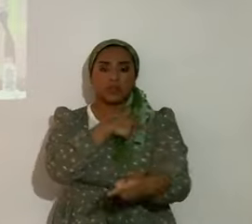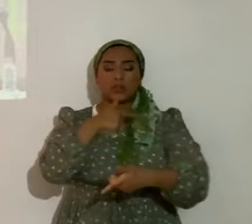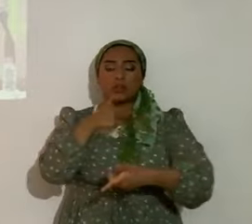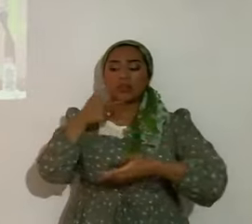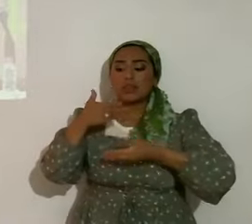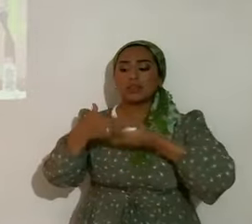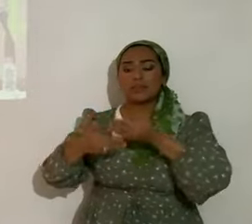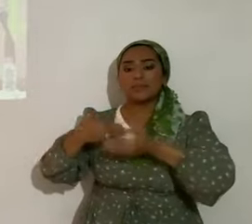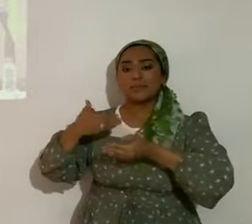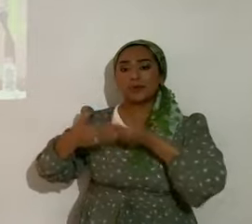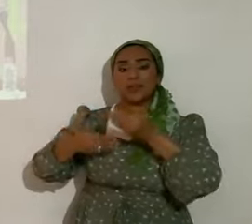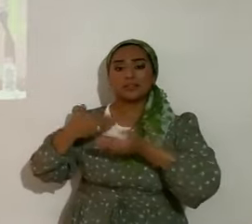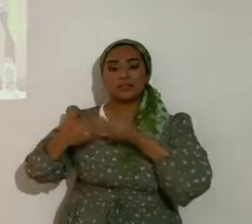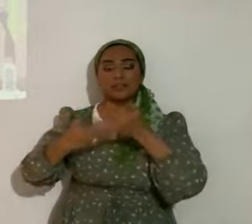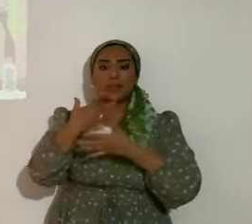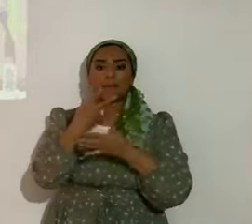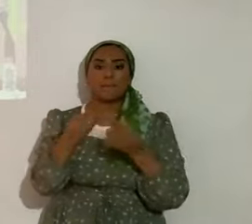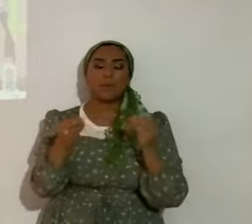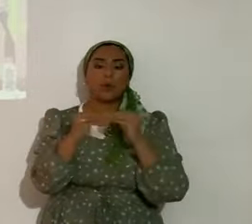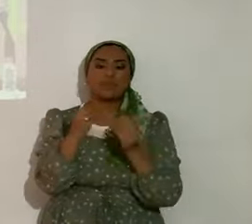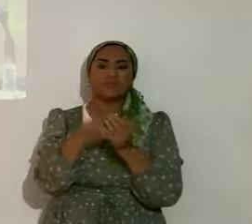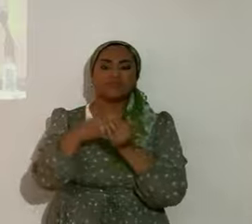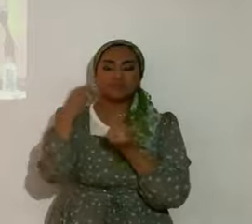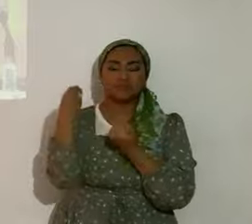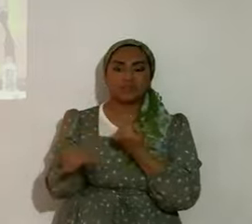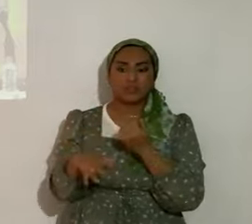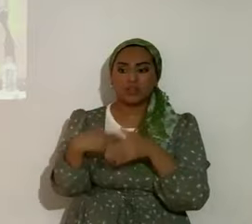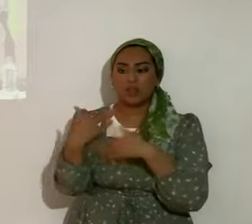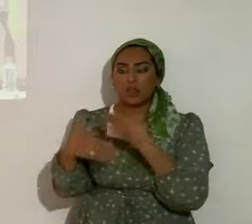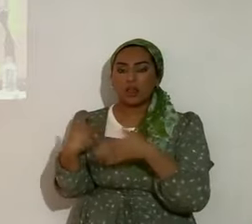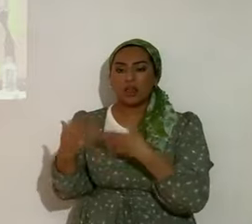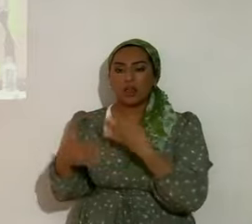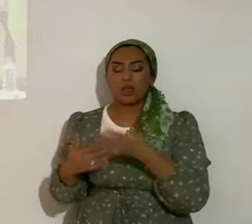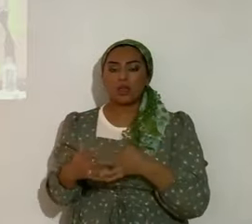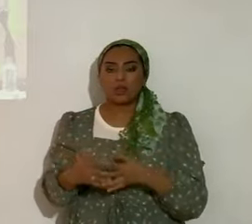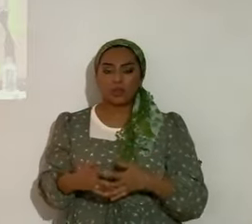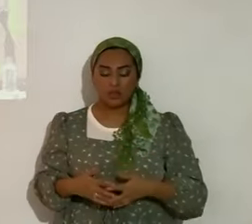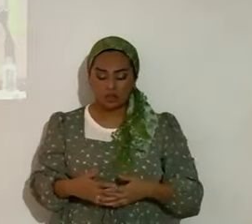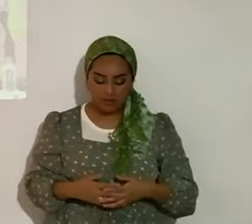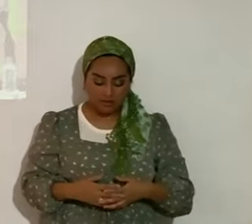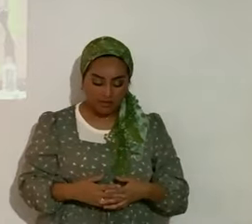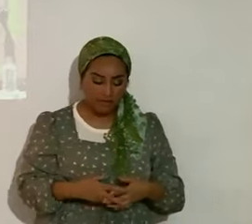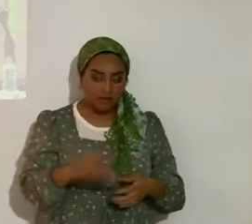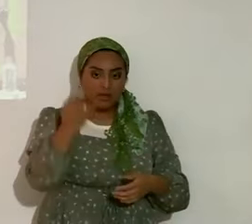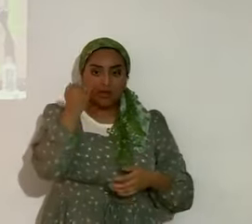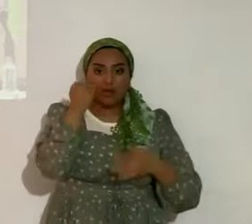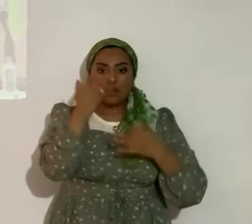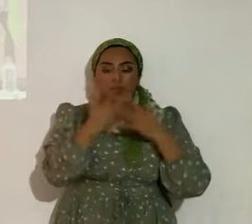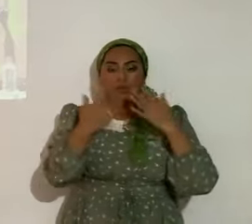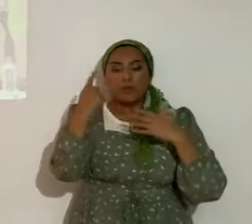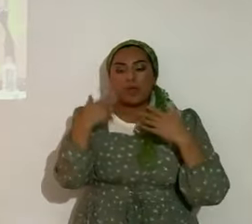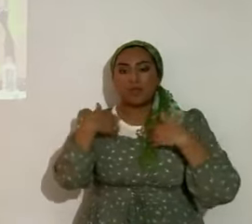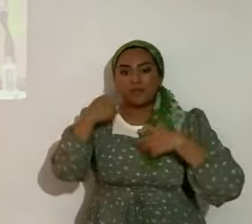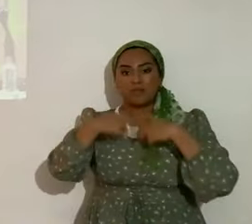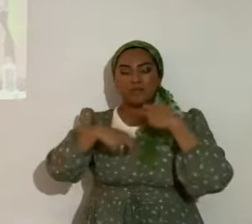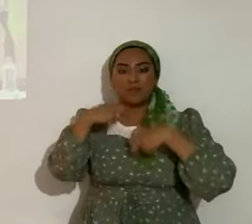proceso y costoso el proceso. Se vuelve más largo Si alguien ha tenido un